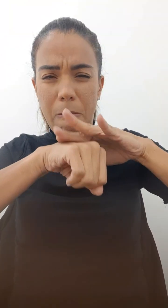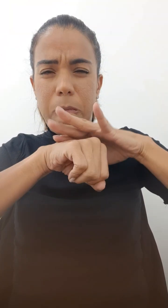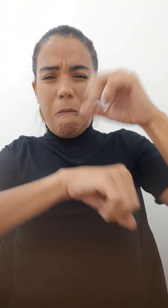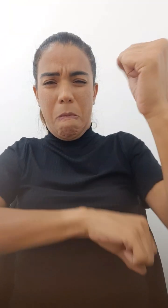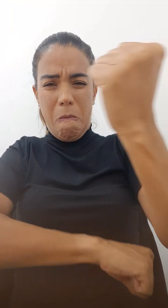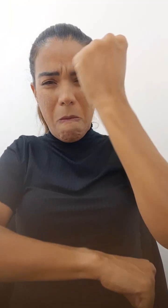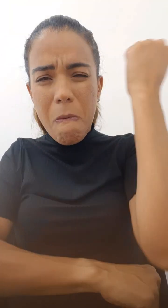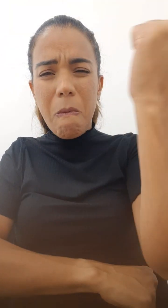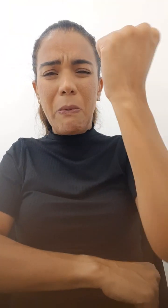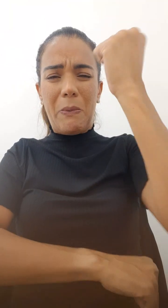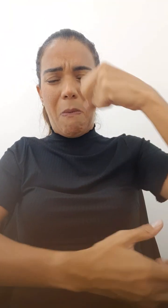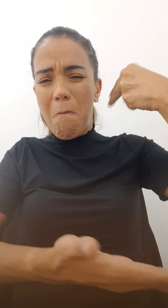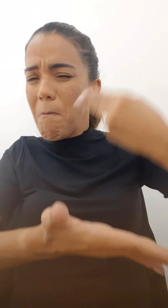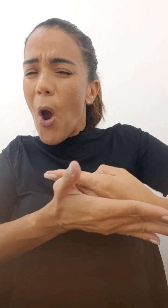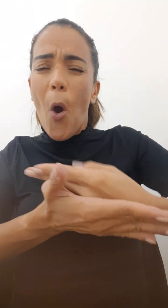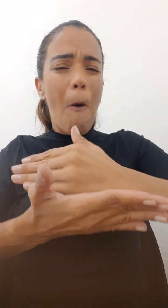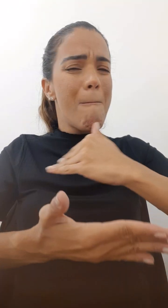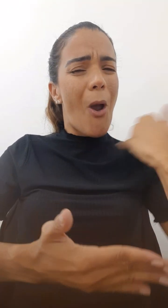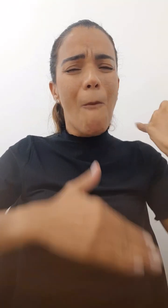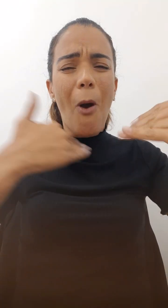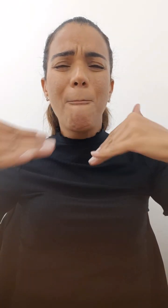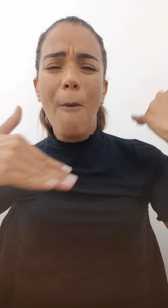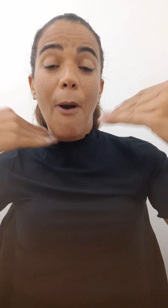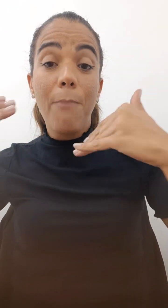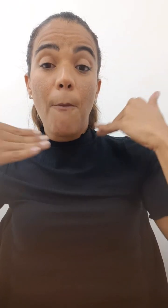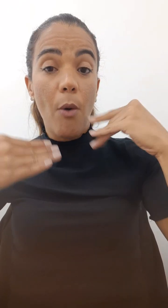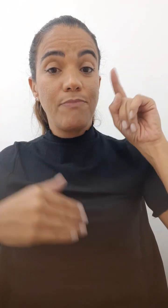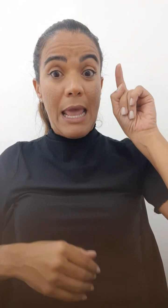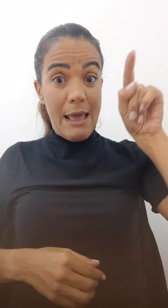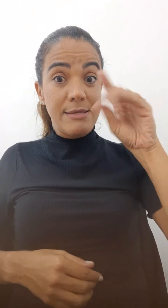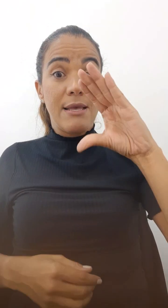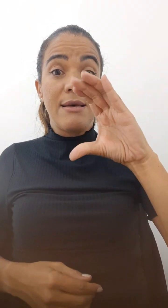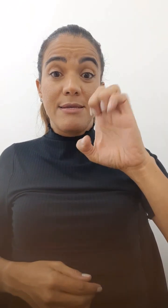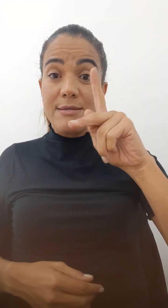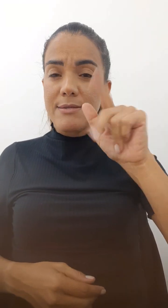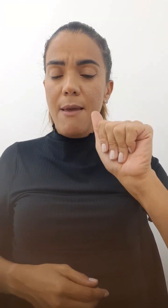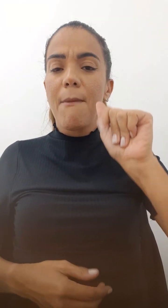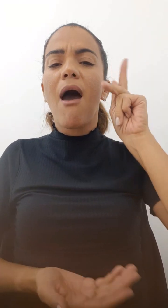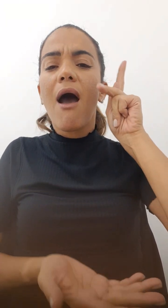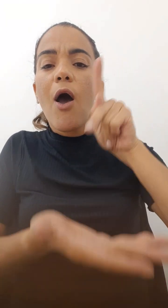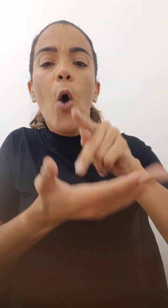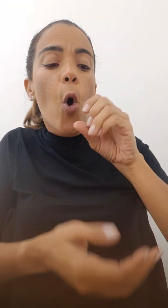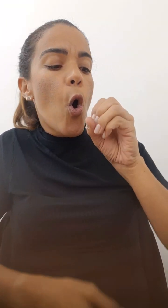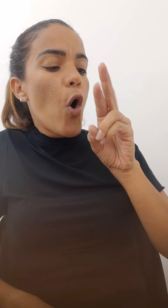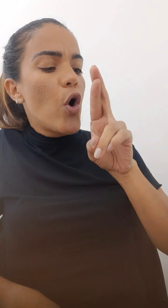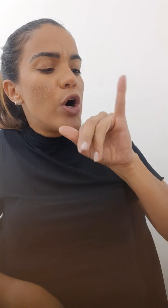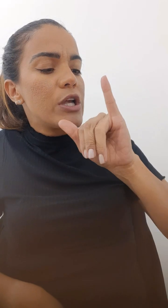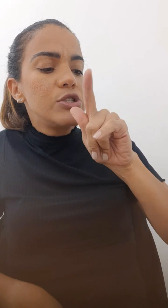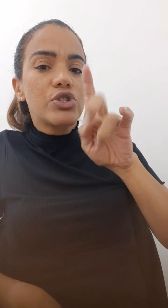aí deu origem à pandemia, onde várias pessoas morreram, não é mesmo? Essa cepa original,